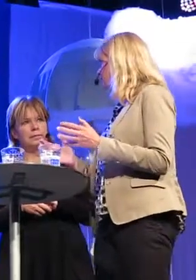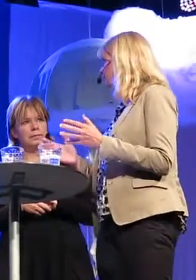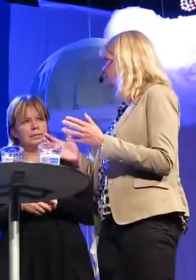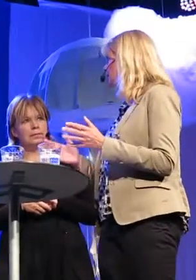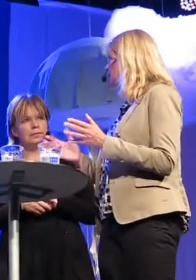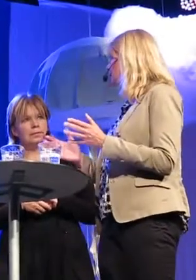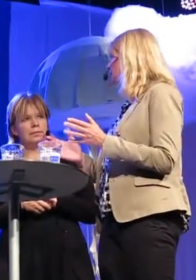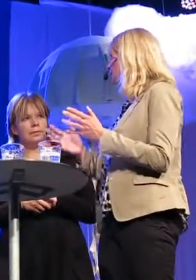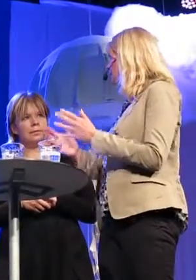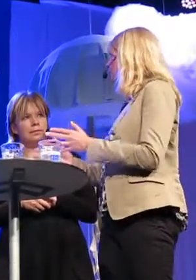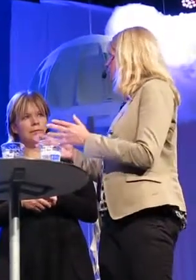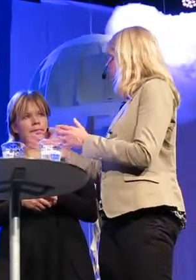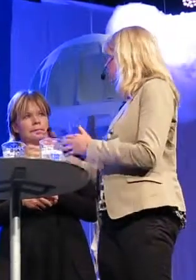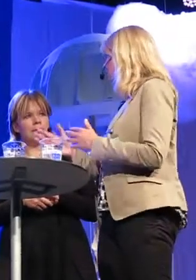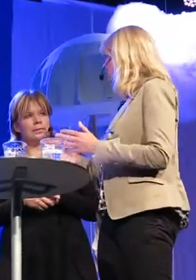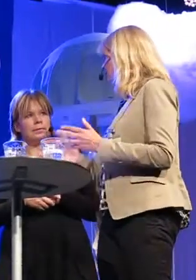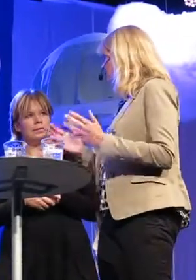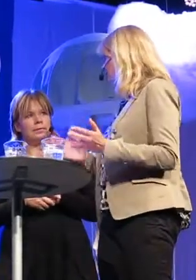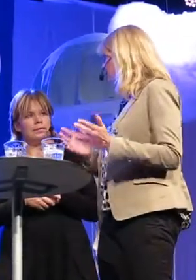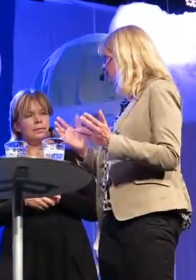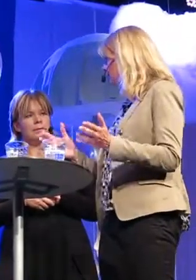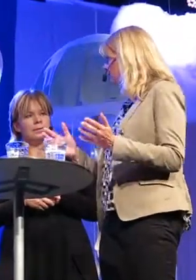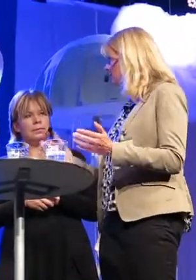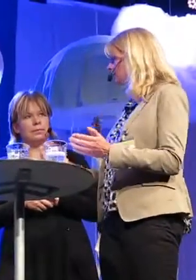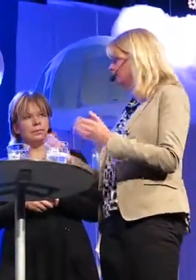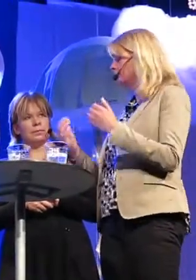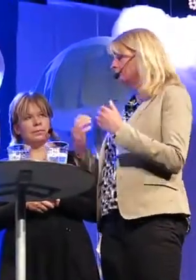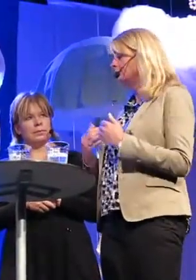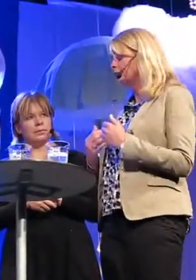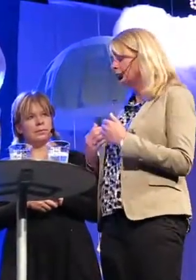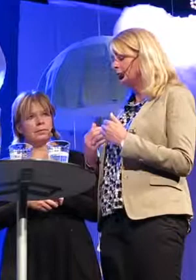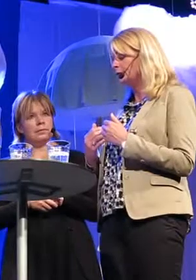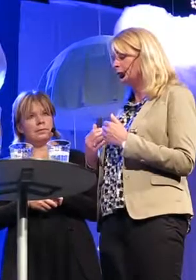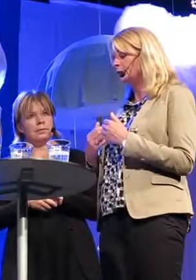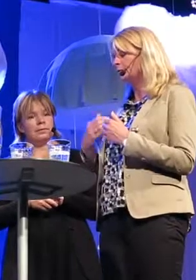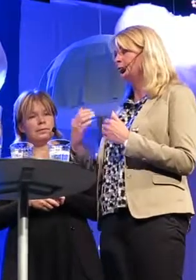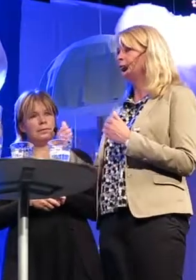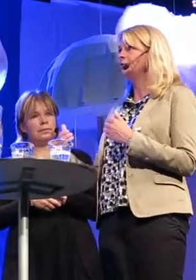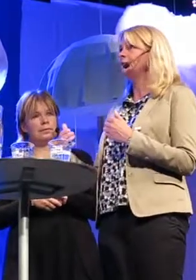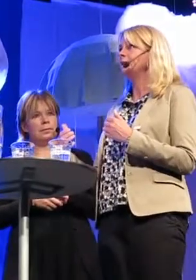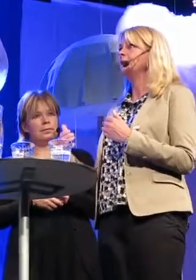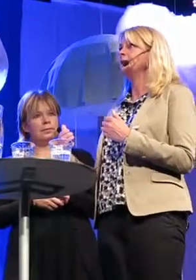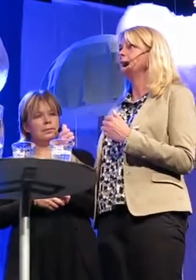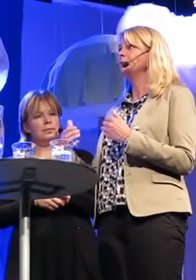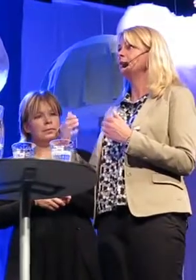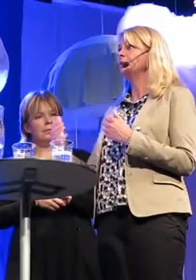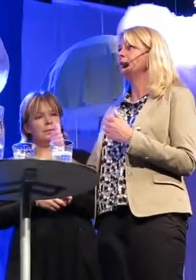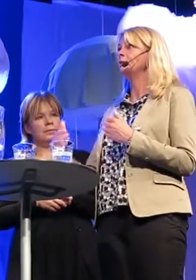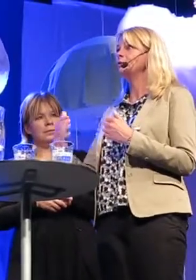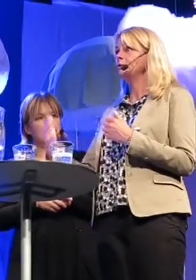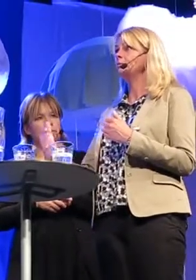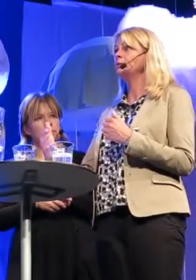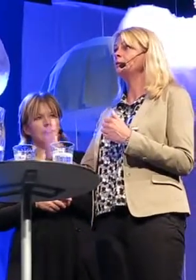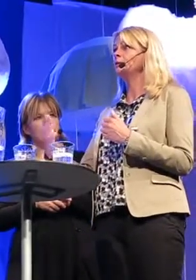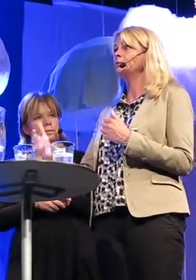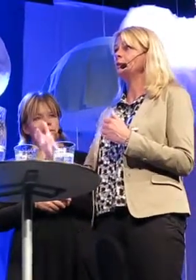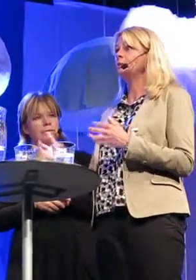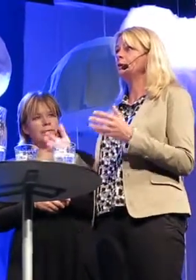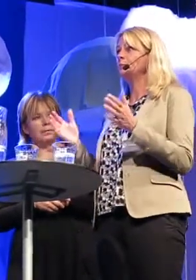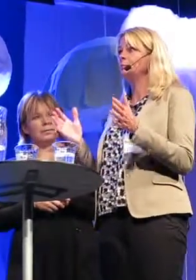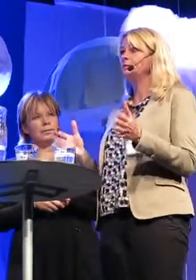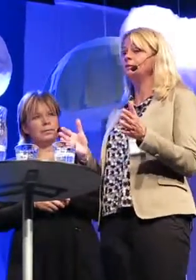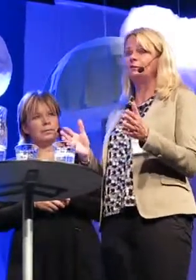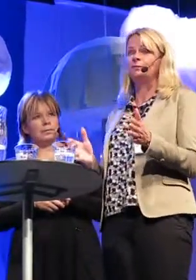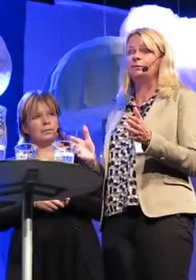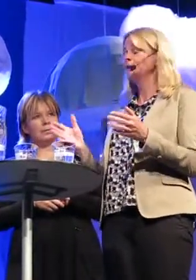är väldigt viktigt att inte glömma bort de här andra delarna också. Vi som företag, och vi gör oss in i att producera förnybara